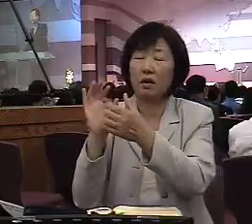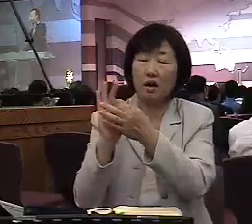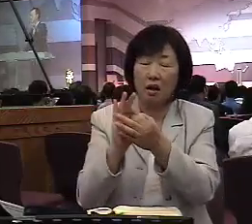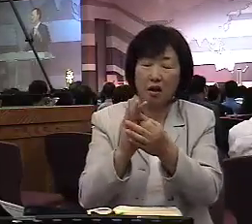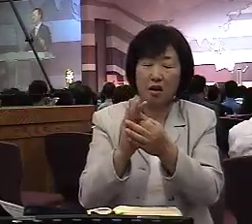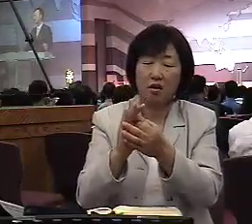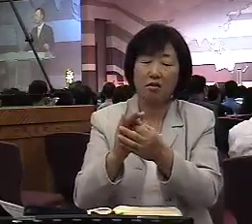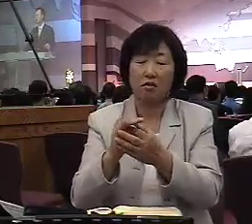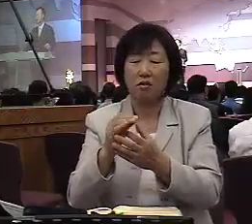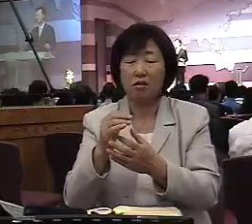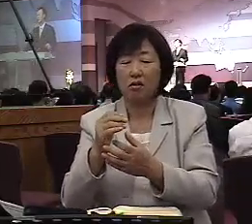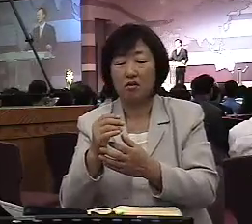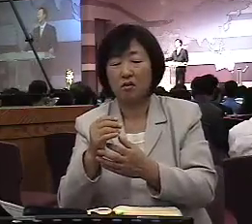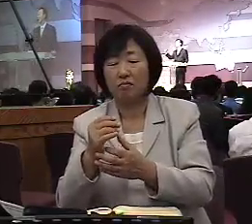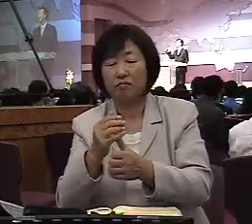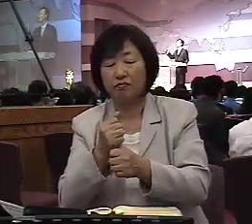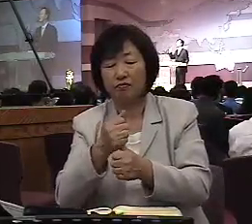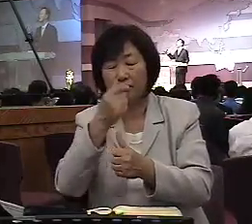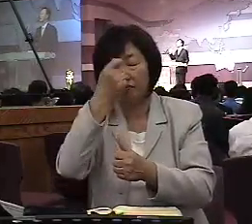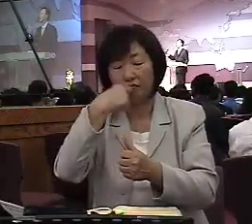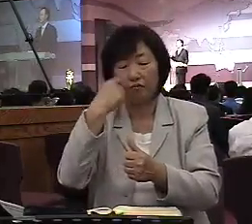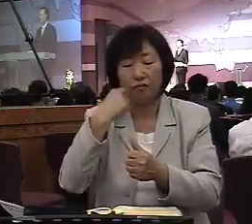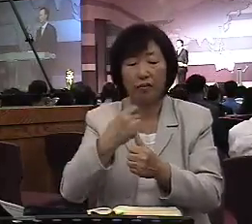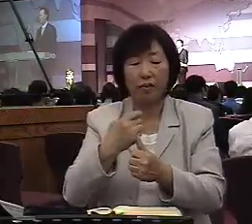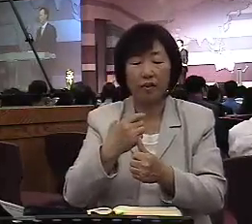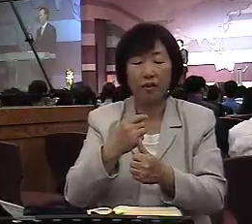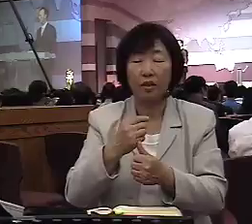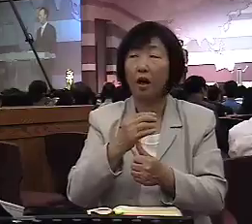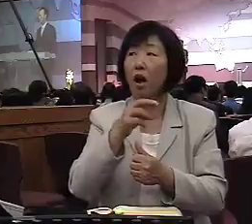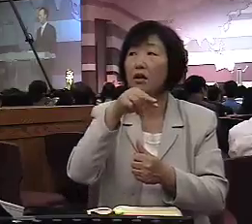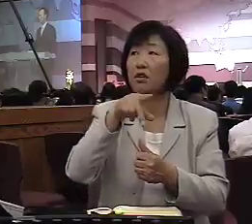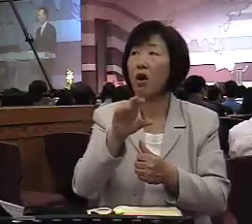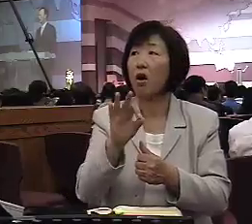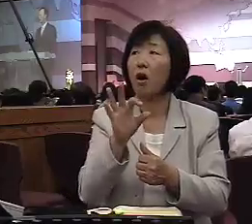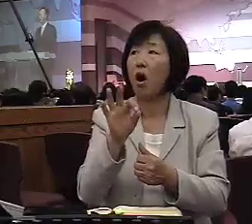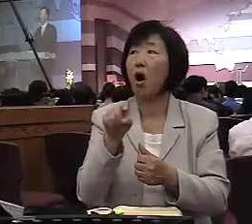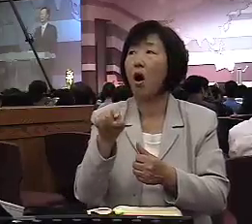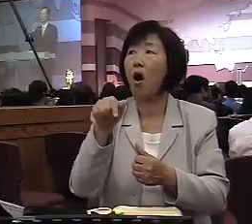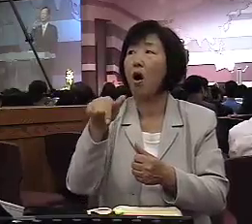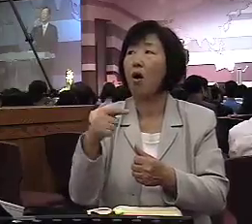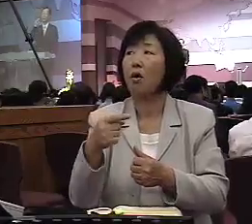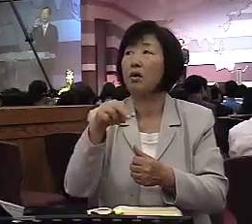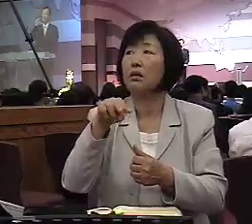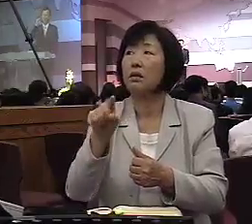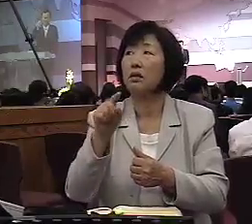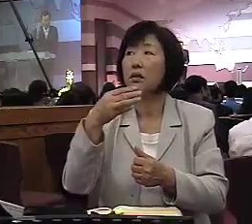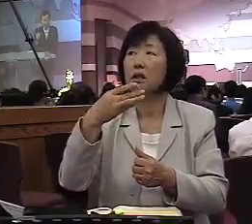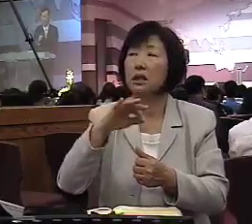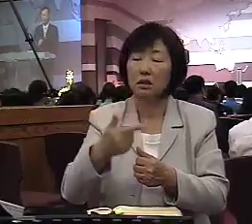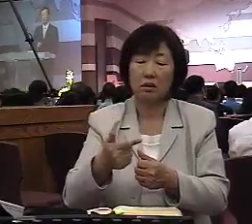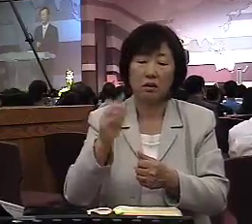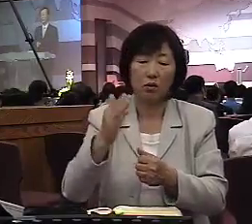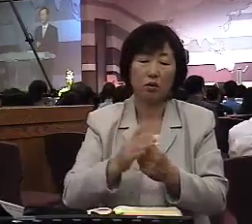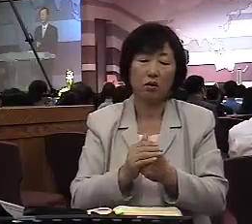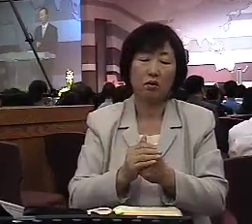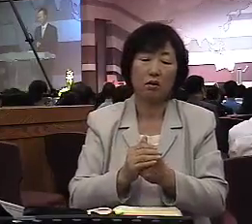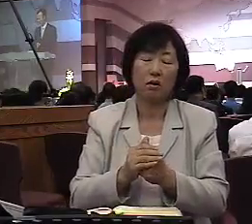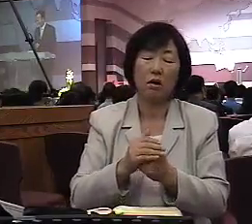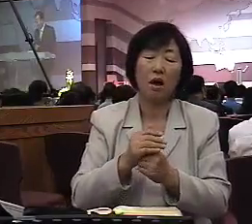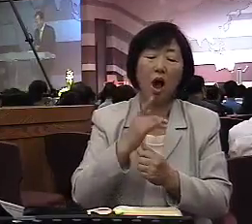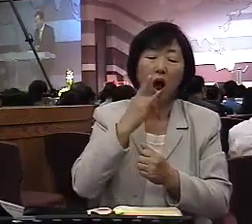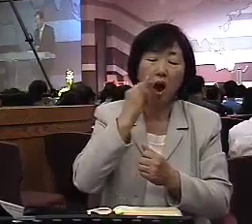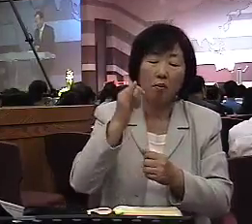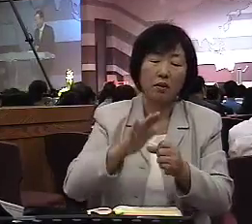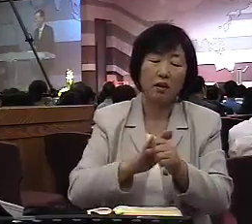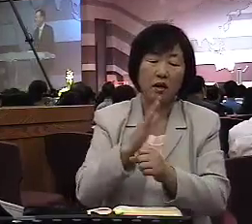성 어거스틴이 되잖아요. 여러분 어머님의 그런 사랑, 우리 교회에도 여러분들의 역할이 키,